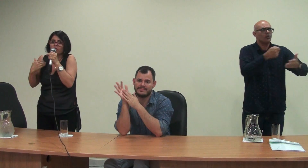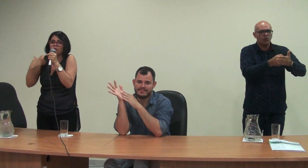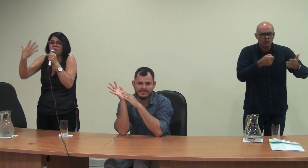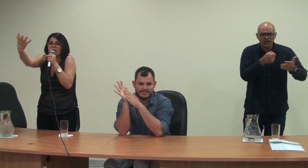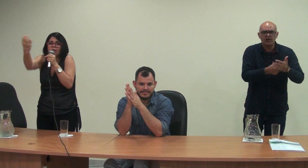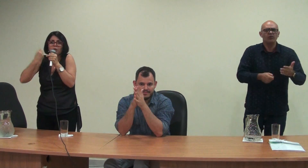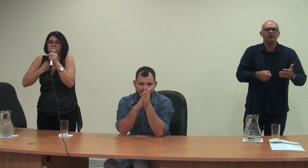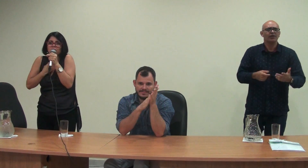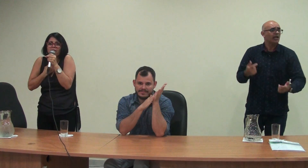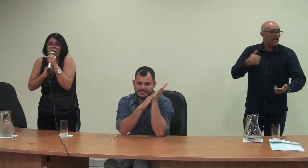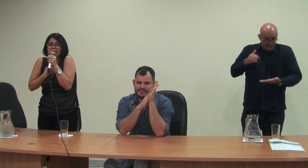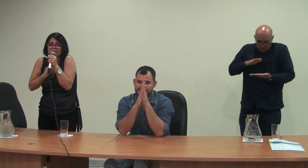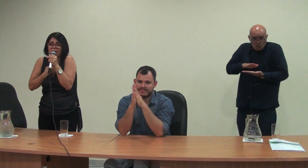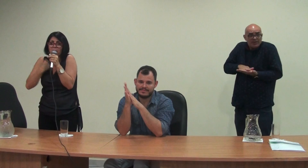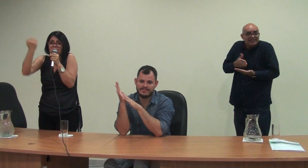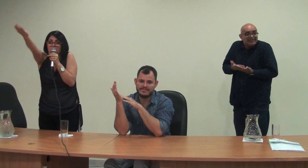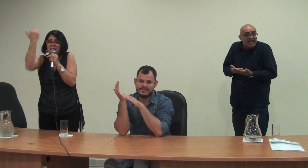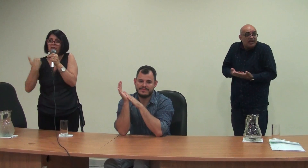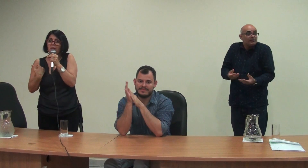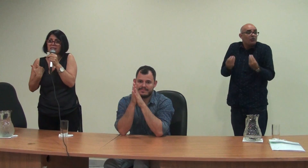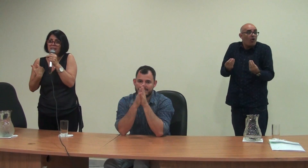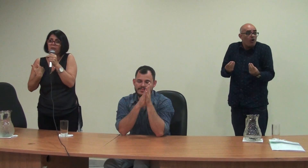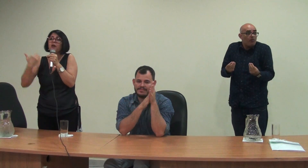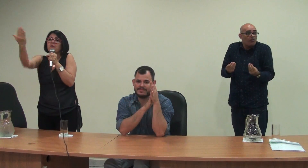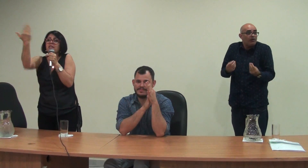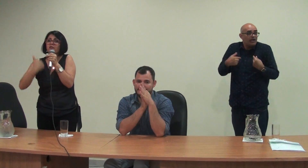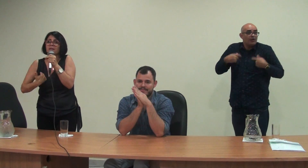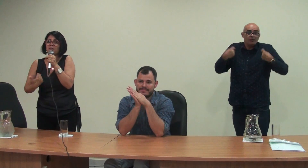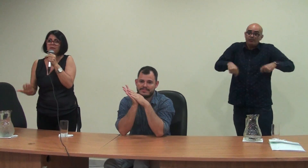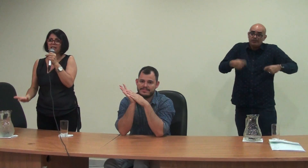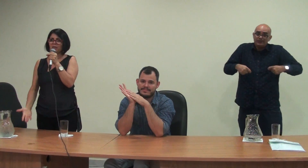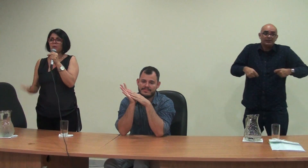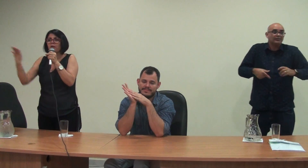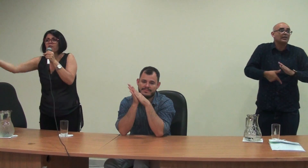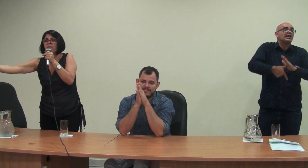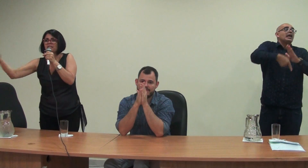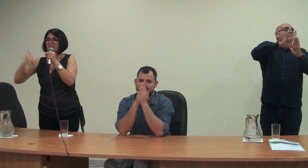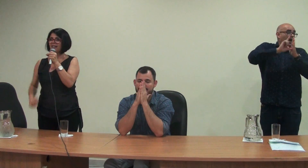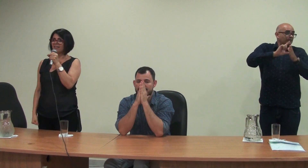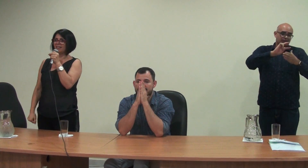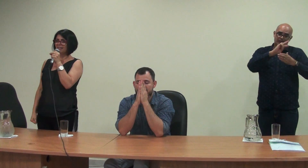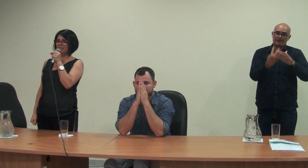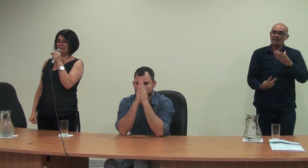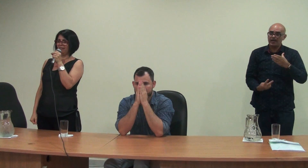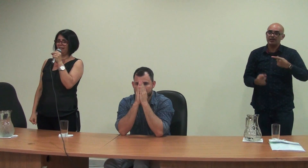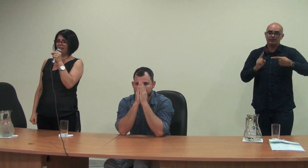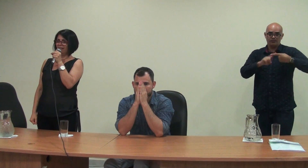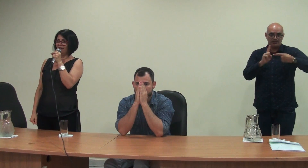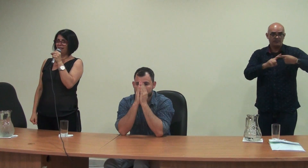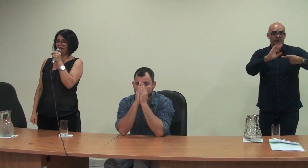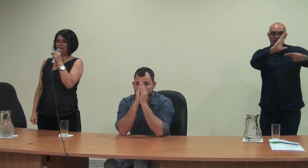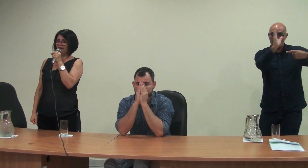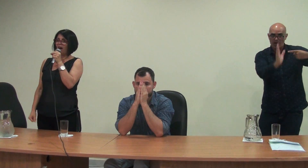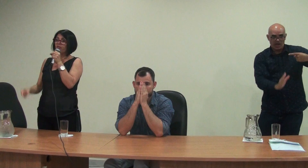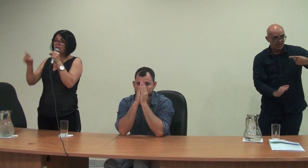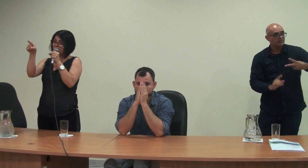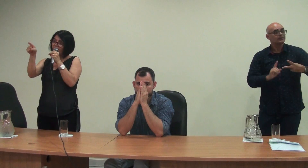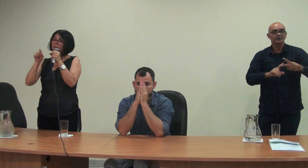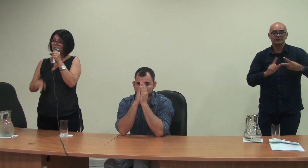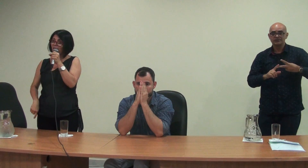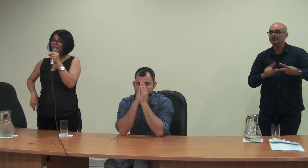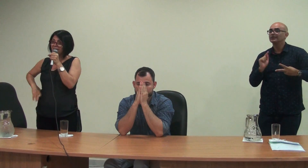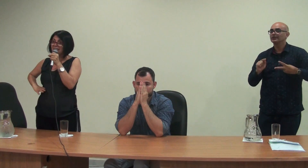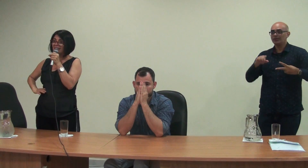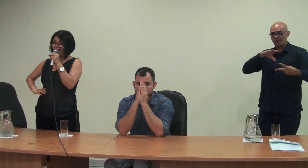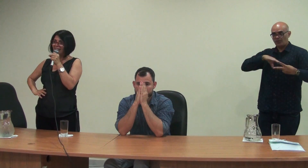não vou assumir uma sala enquanto eu tiver formação. Me dê formação bilíngue para eu alfabetizar essa criança.